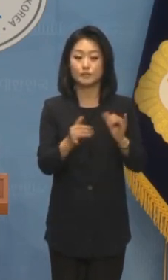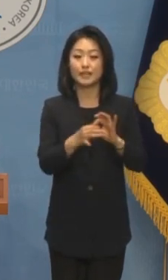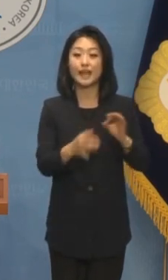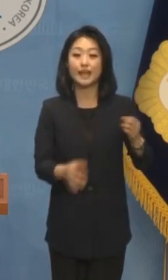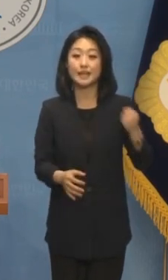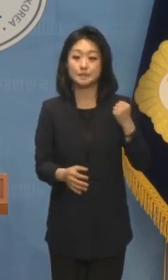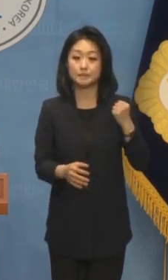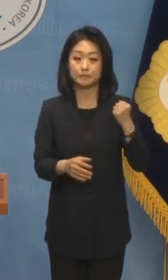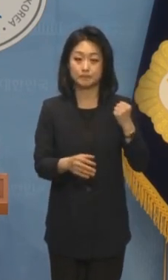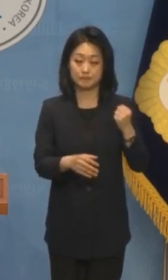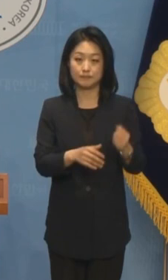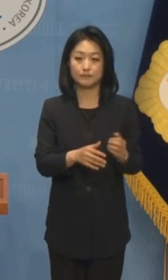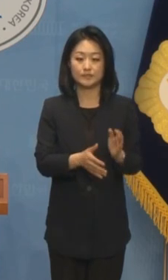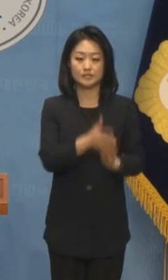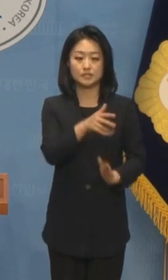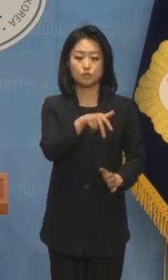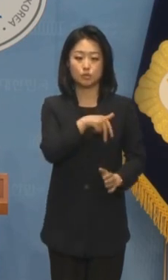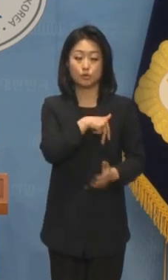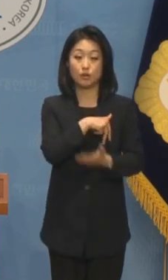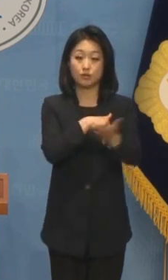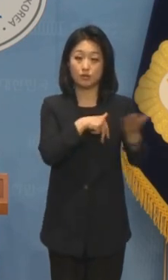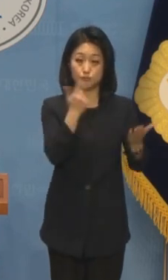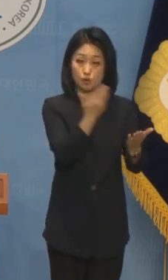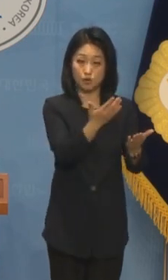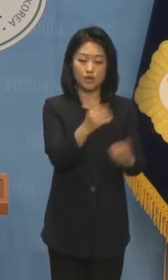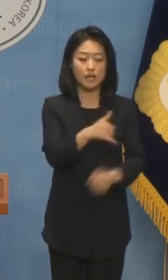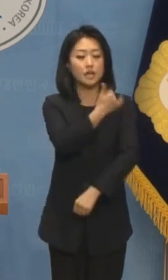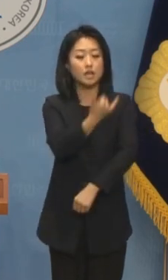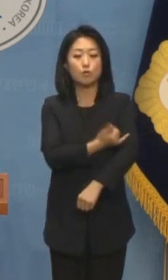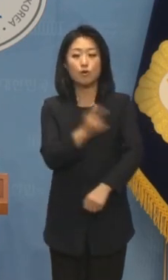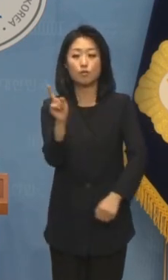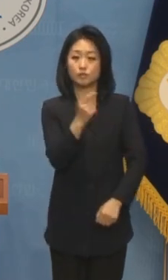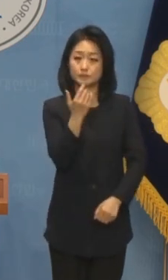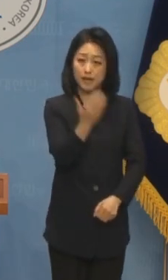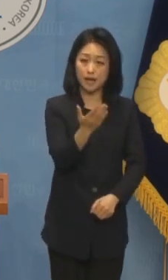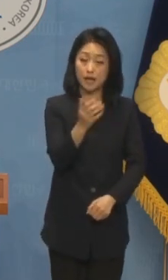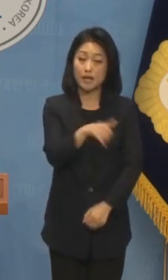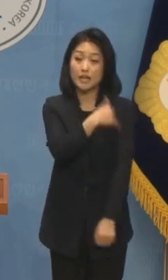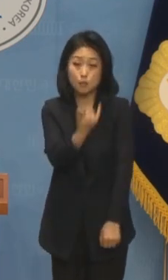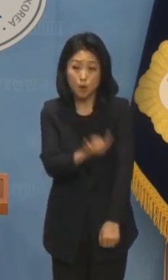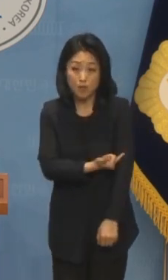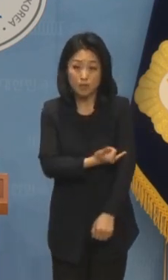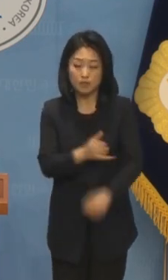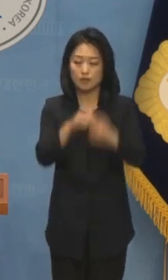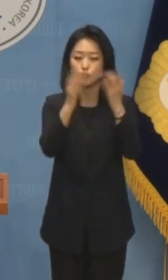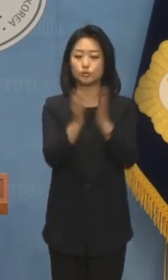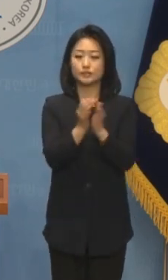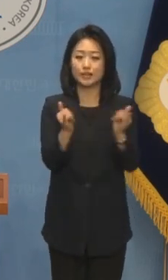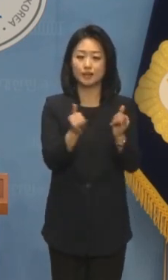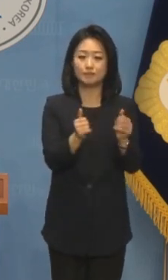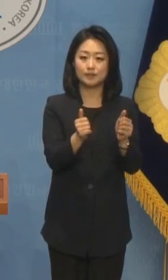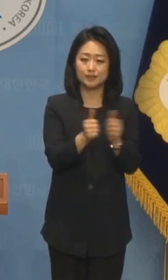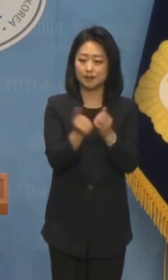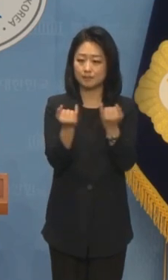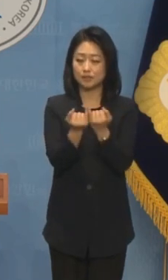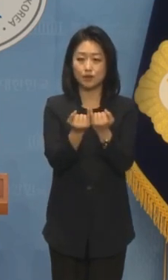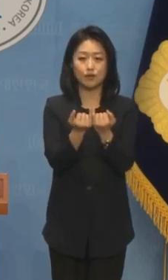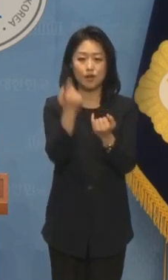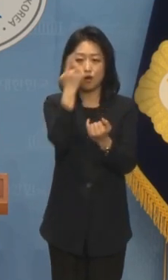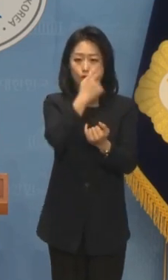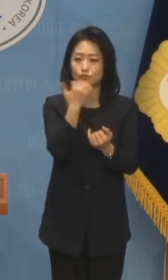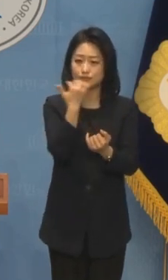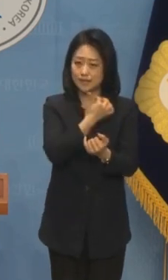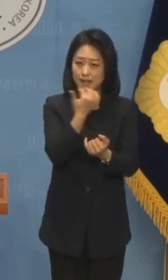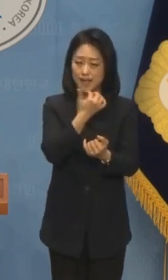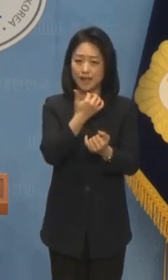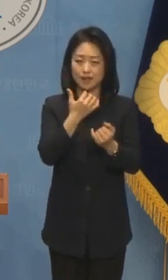국민의힘 소속 의원들에게 묻고 싶습니다. 인권이란 무엇입니까? 인권은 모든 사람은 성별, 연령, 인종,